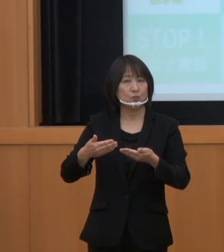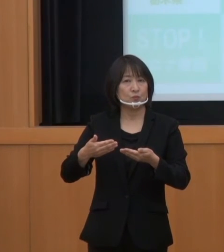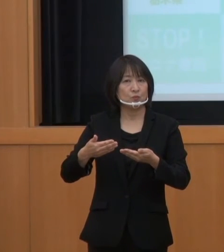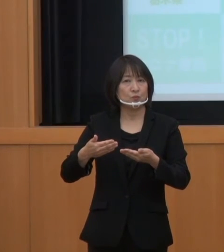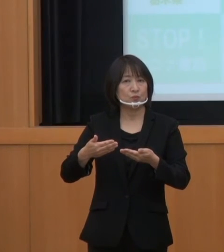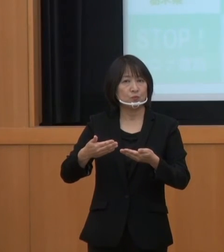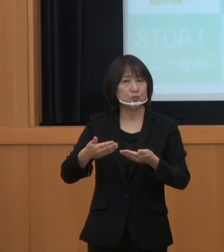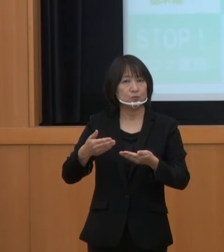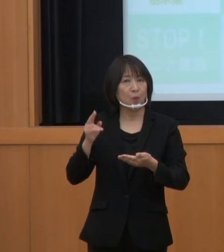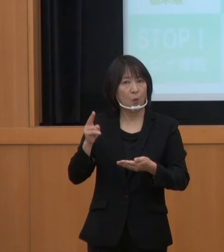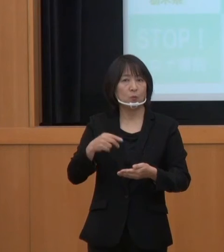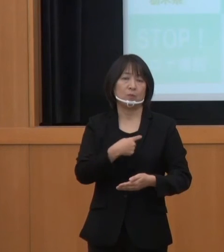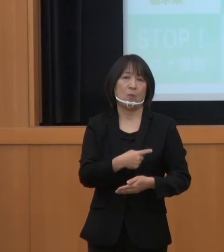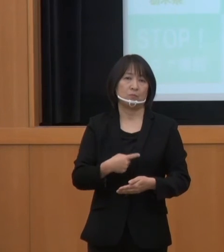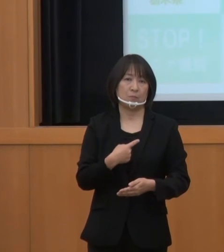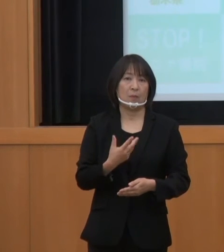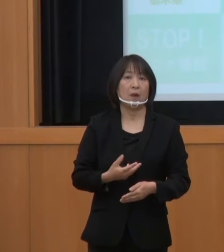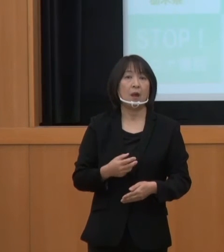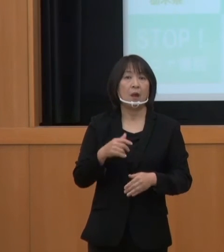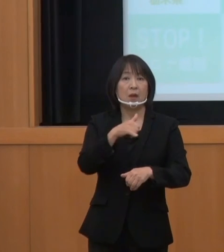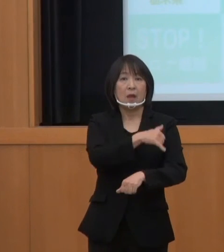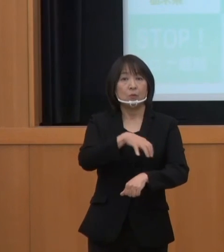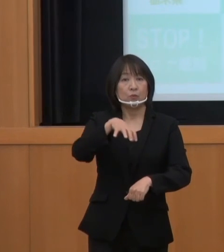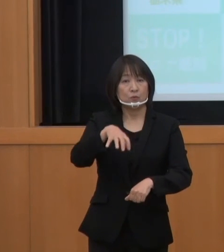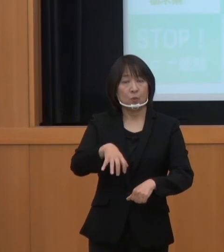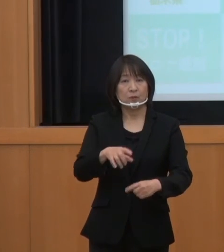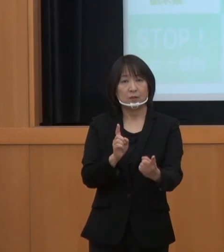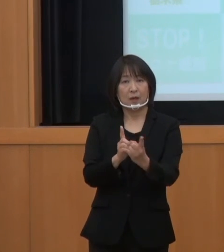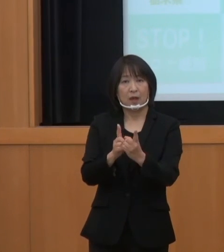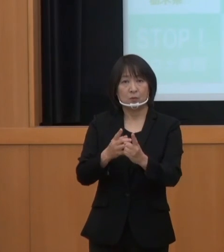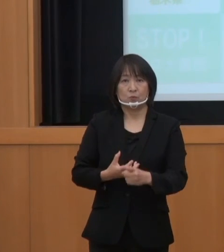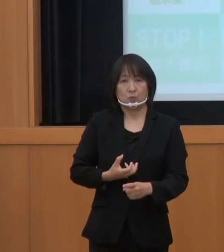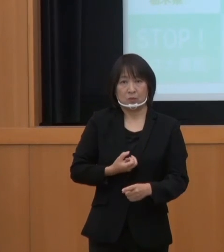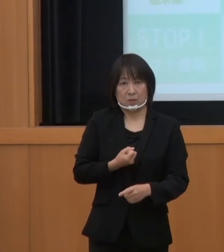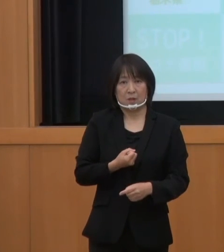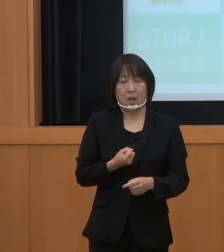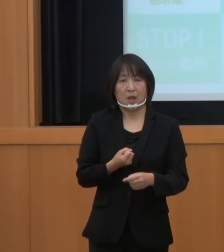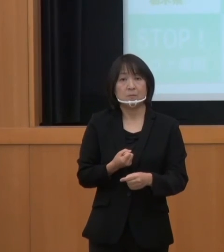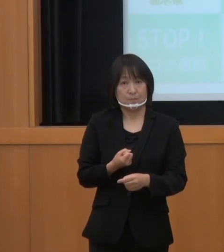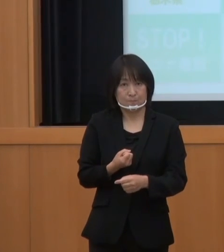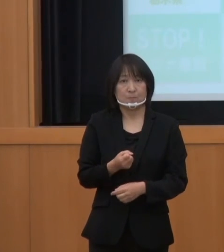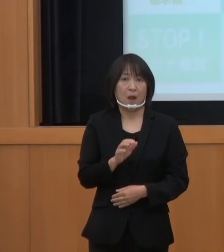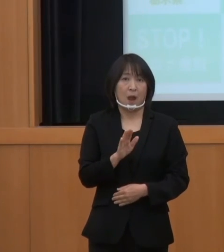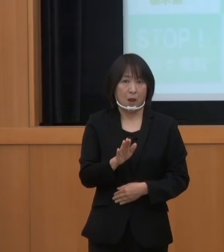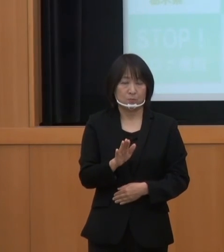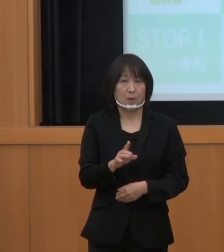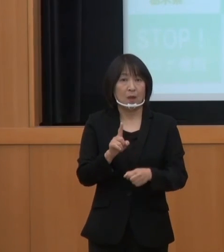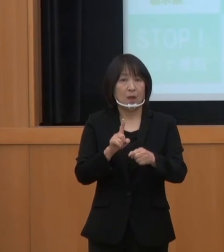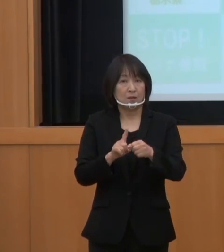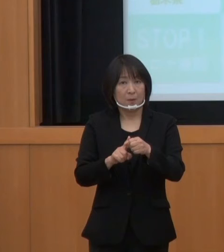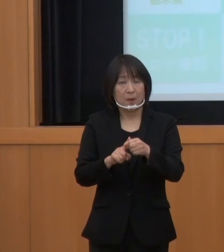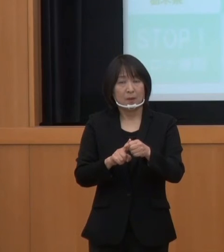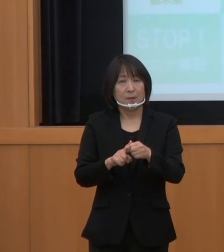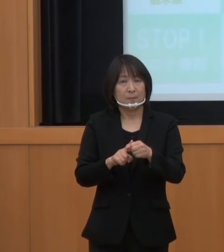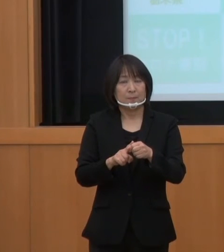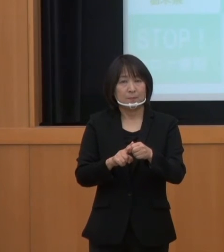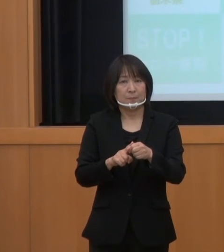ういわば役所に対する信頼感ですね、こういうものがあってあえて投票所には足を運ば